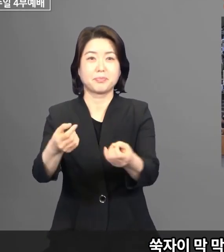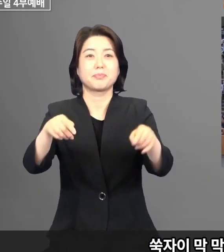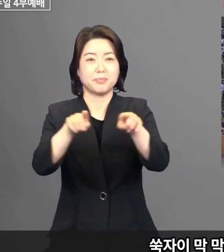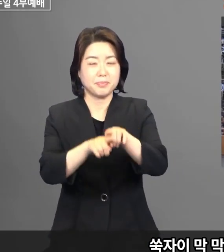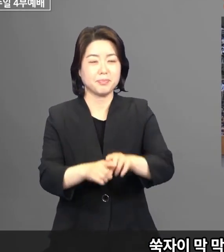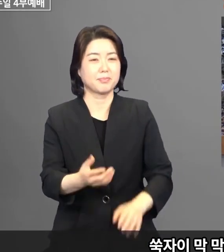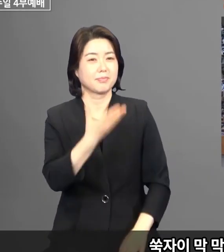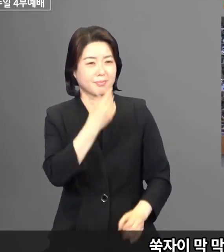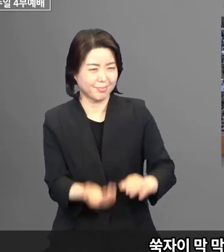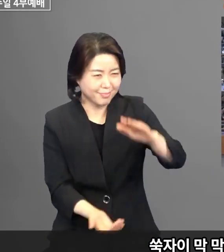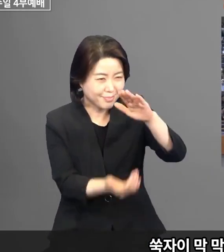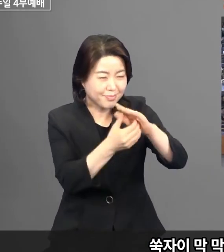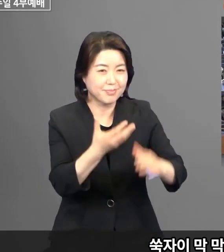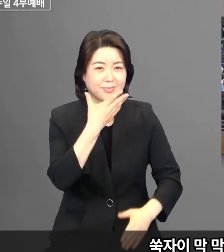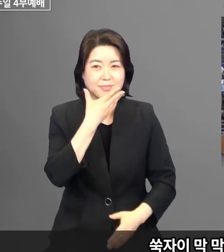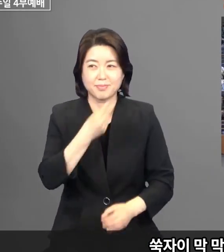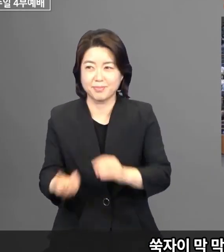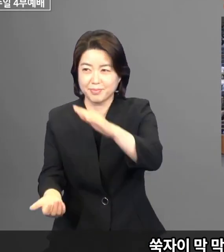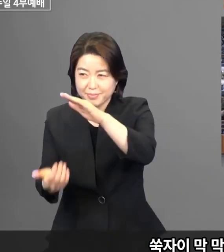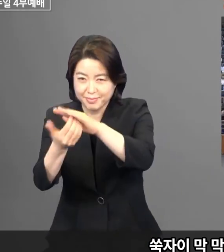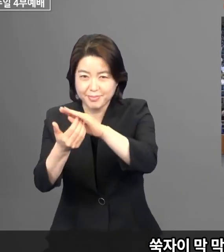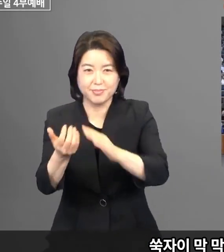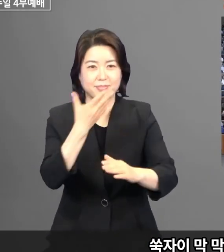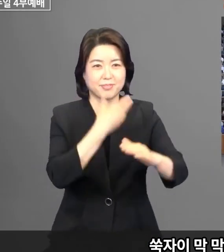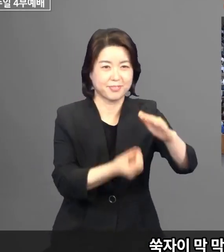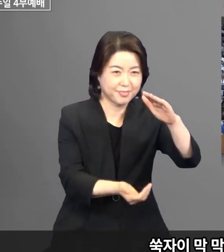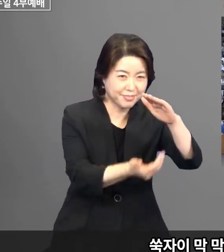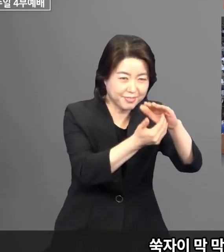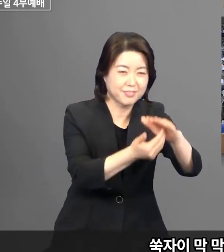막, 쑥자이 막.